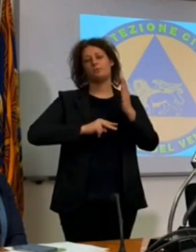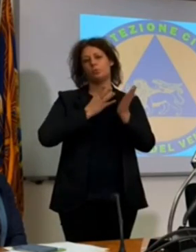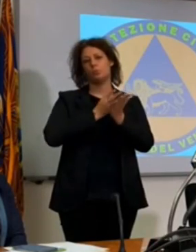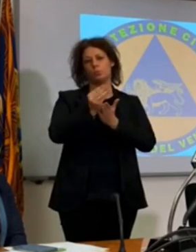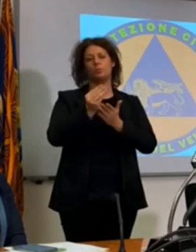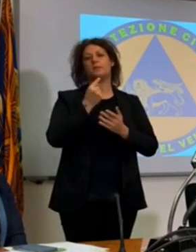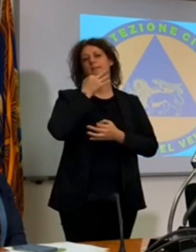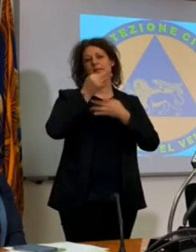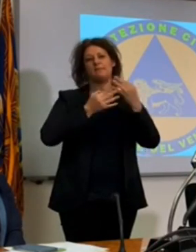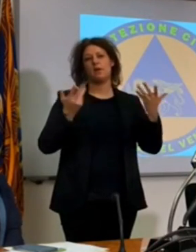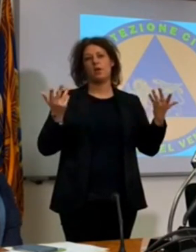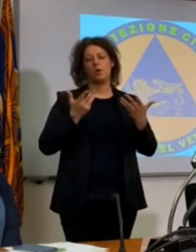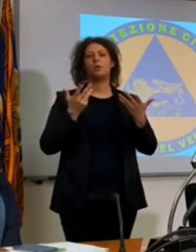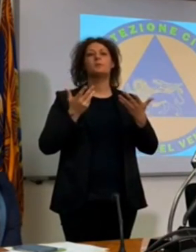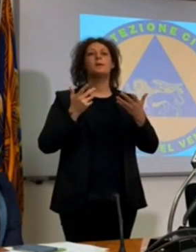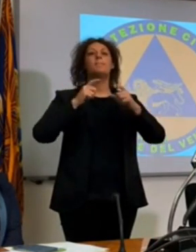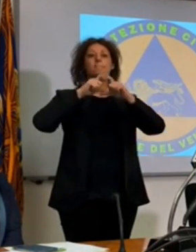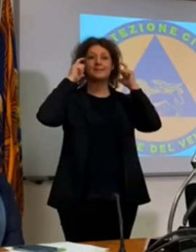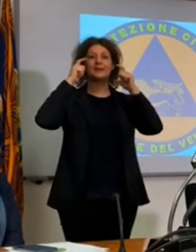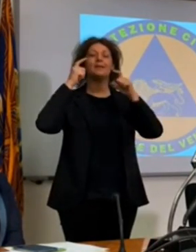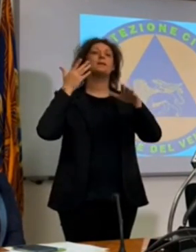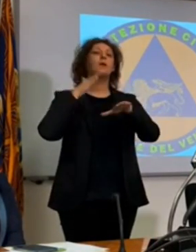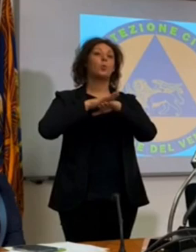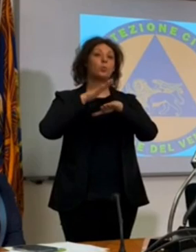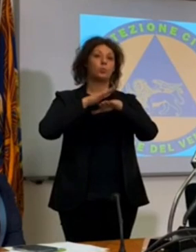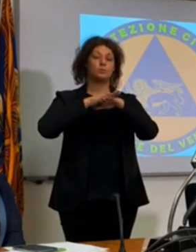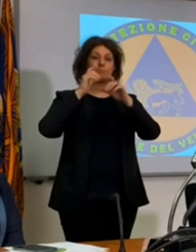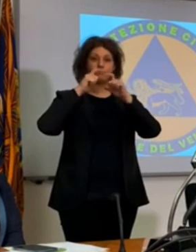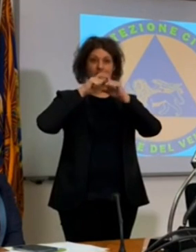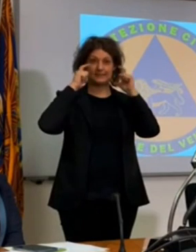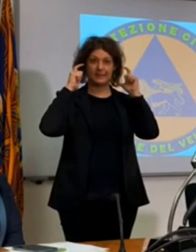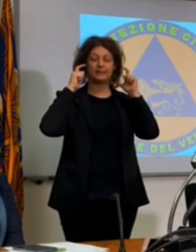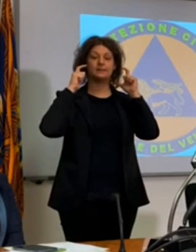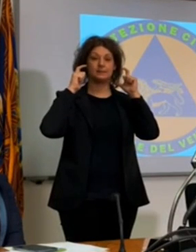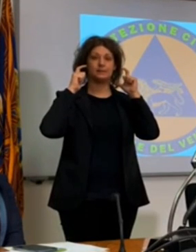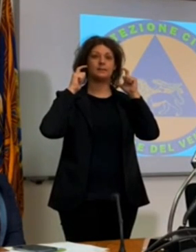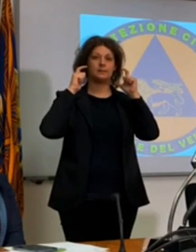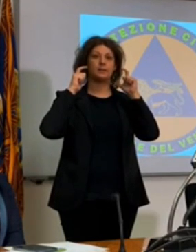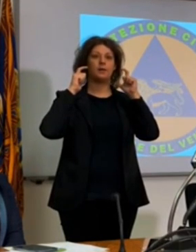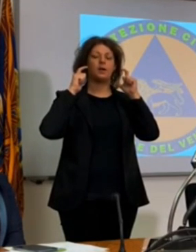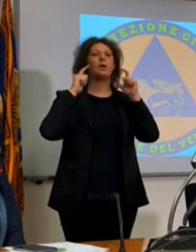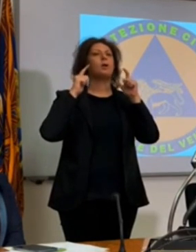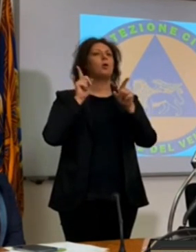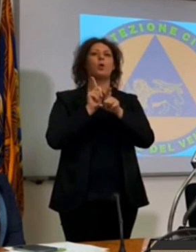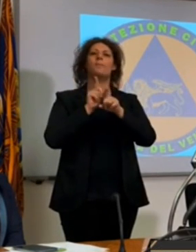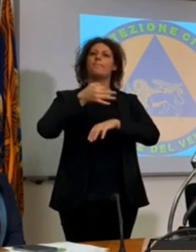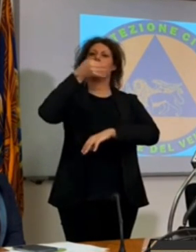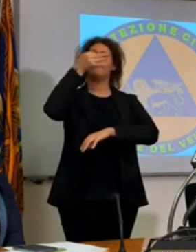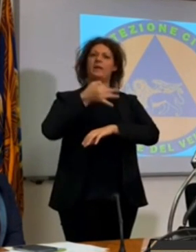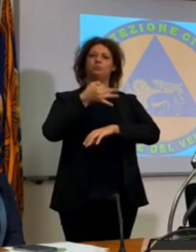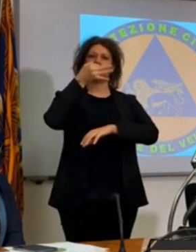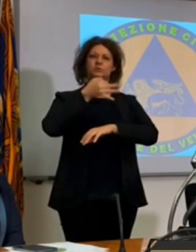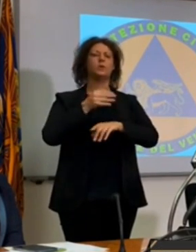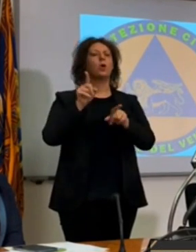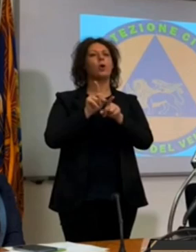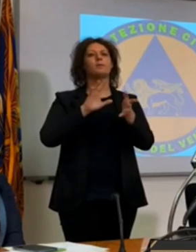Sostanzialmente l'uso della mascherina lo si deve fare in maniera diciamo puntuale e direi quasi anche